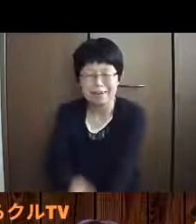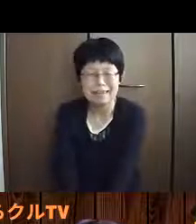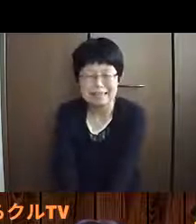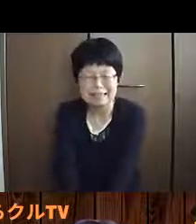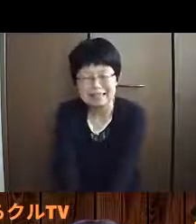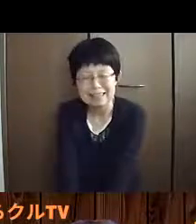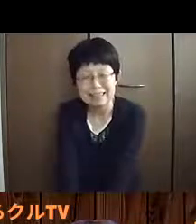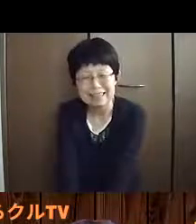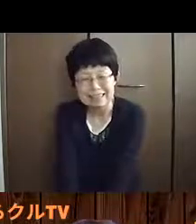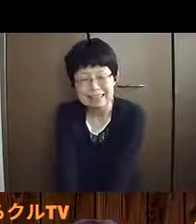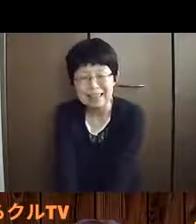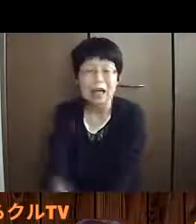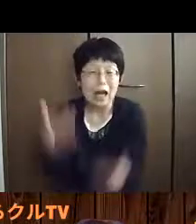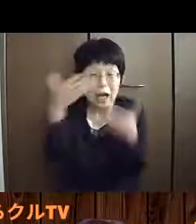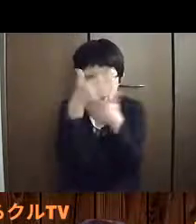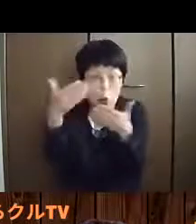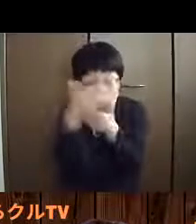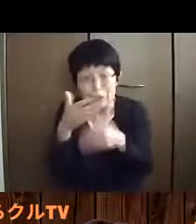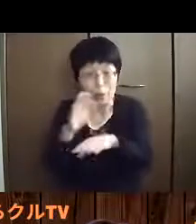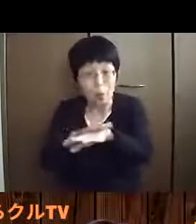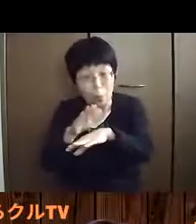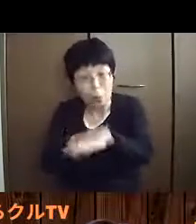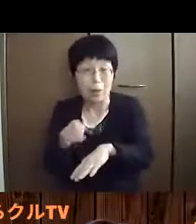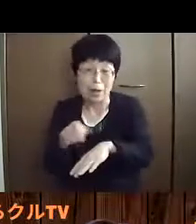なんか表現の仕方がすごくね、